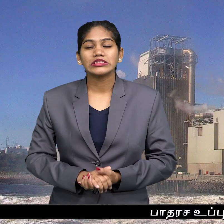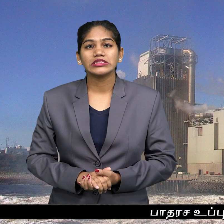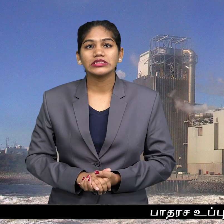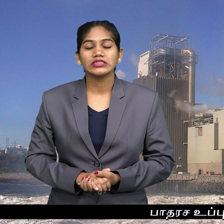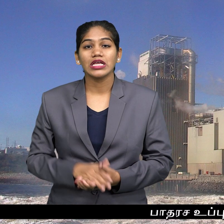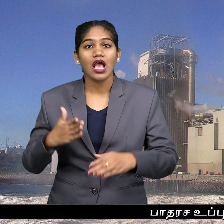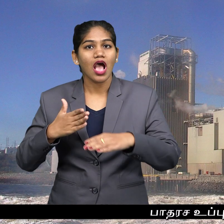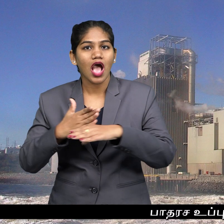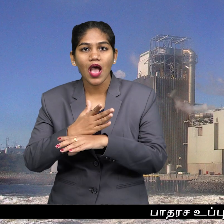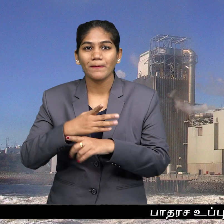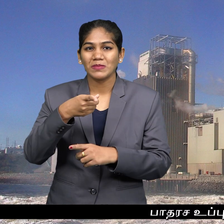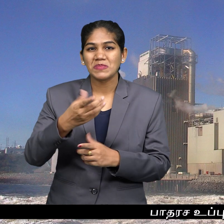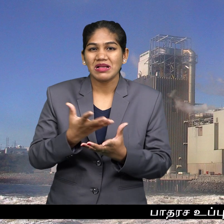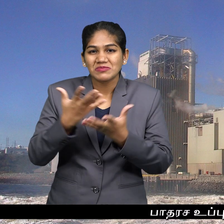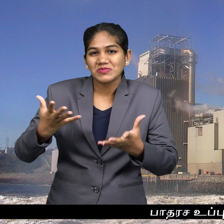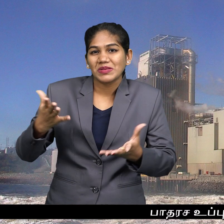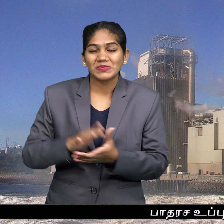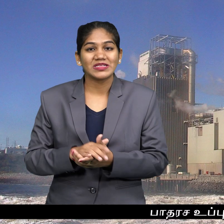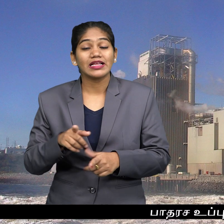பாதரச உப்பு போன்ற நச்சுப் பொருட்கள்